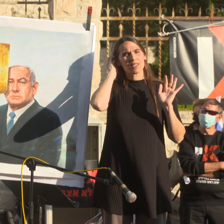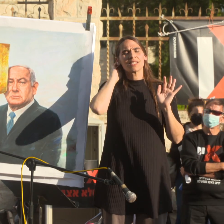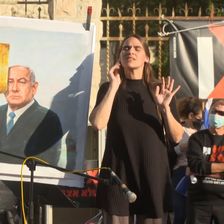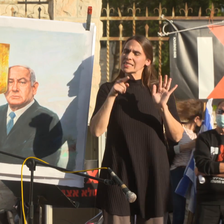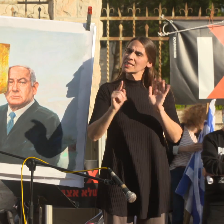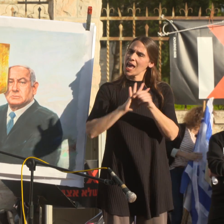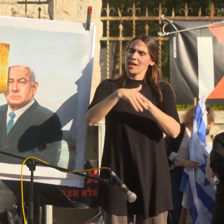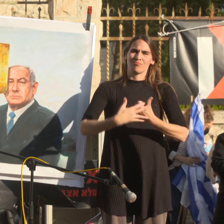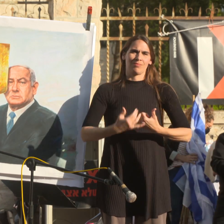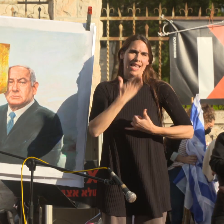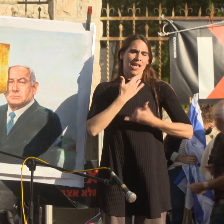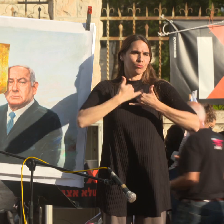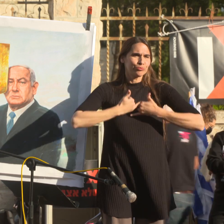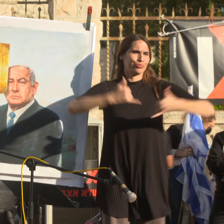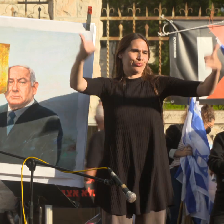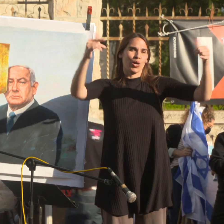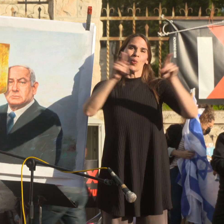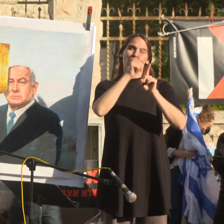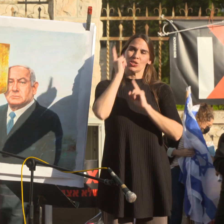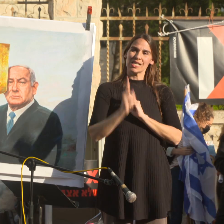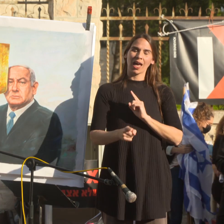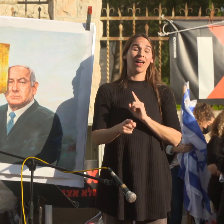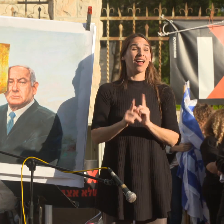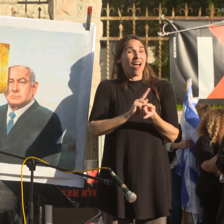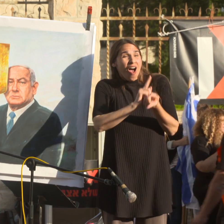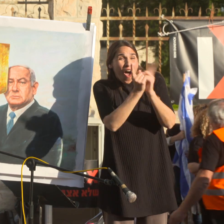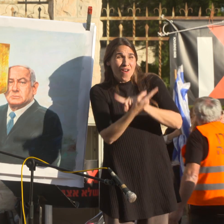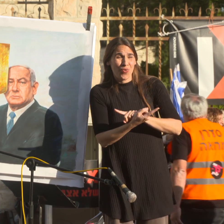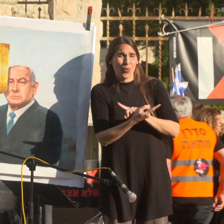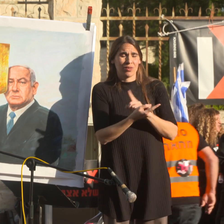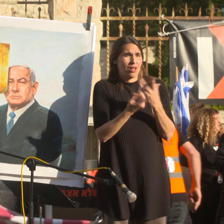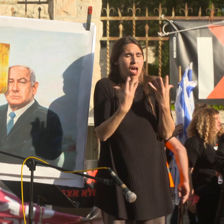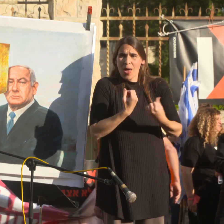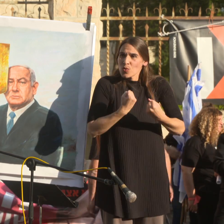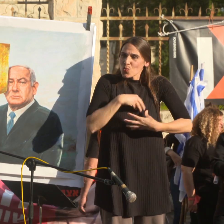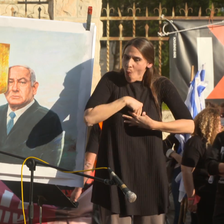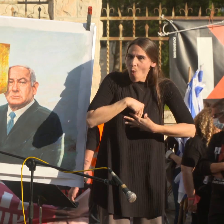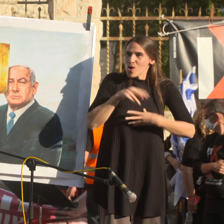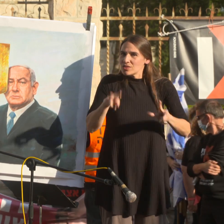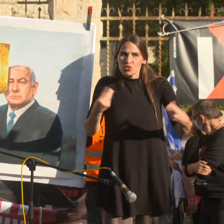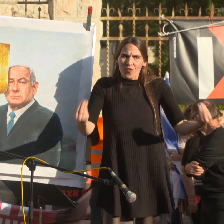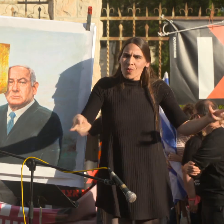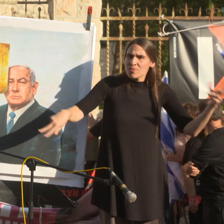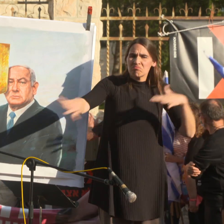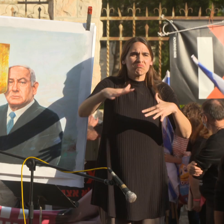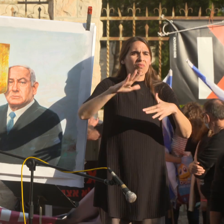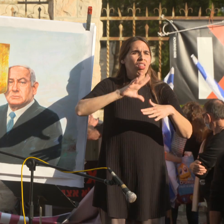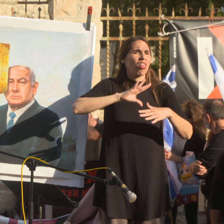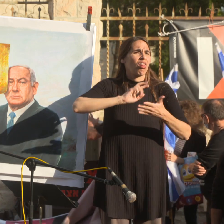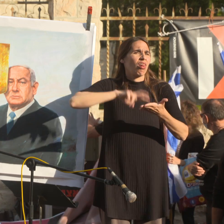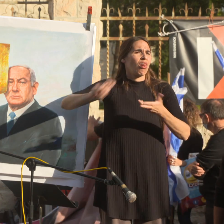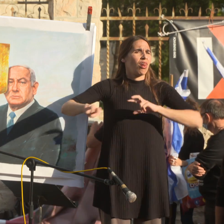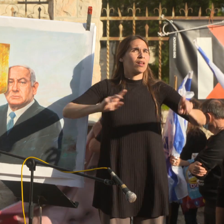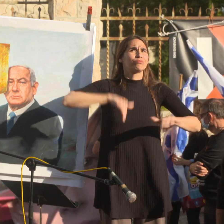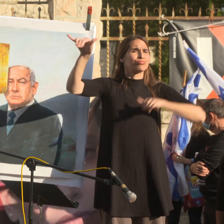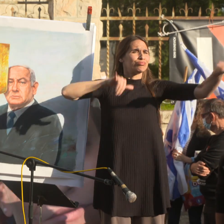את ישראל לאן שהיא אמורה להגיע. להפך, כל כך הרבה כוחות טובים עוזבים אותנו בגלל